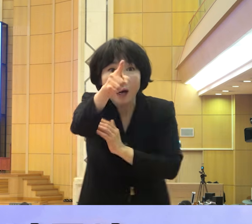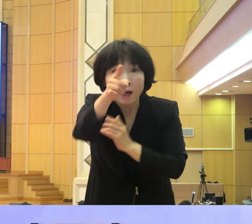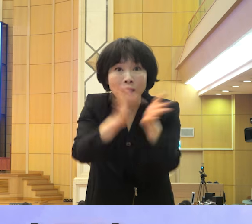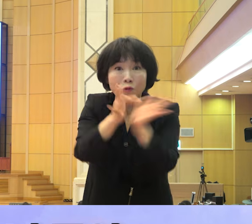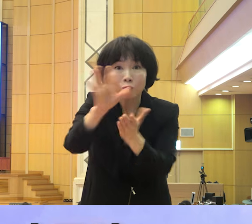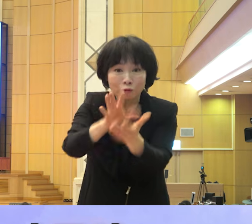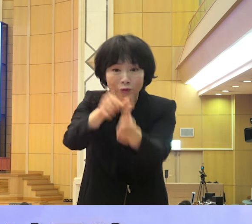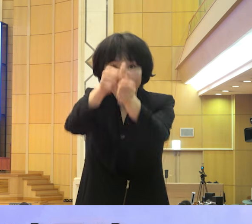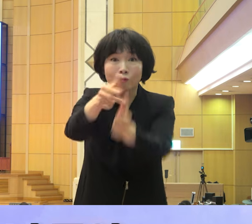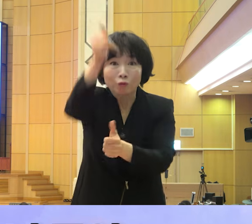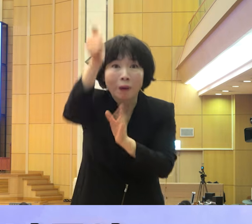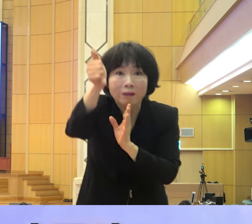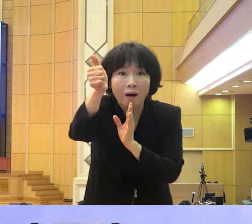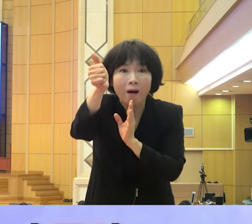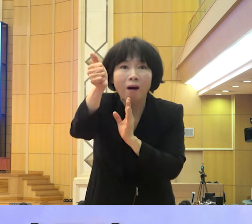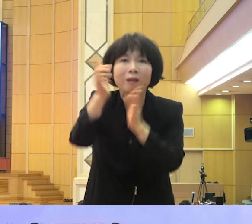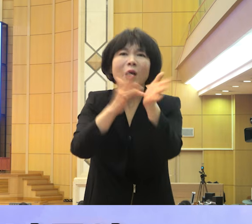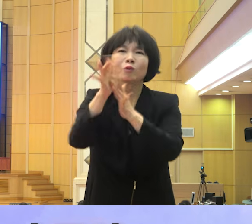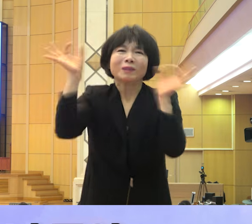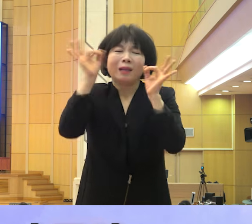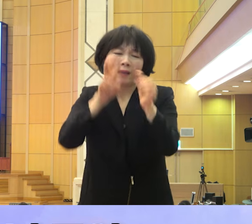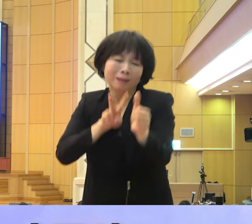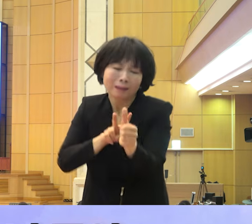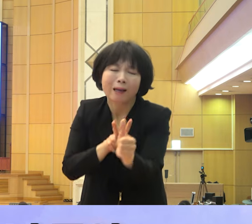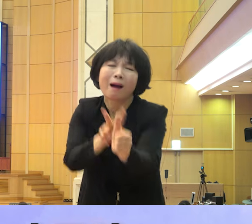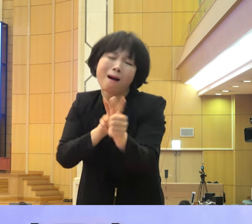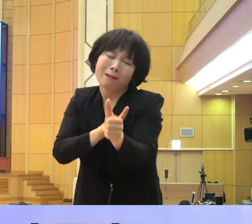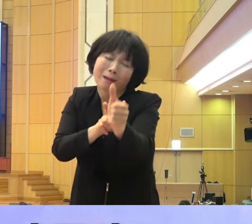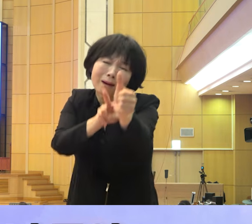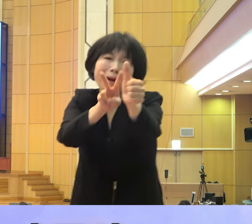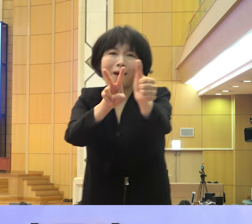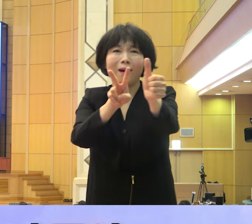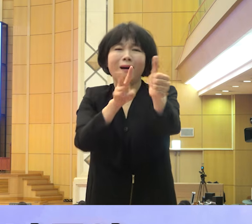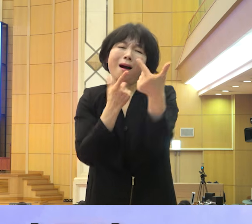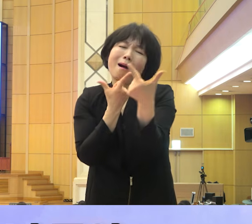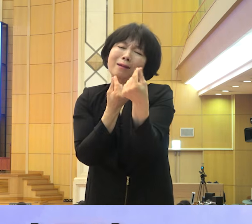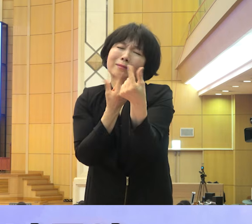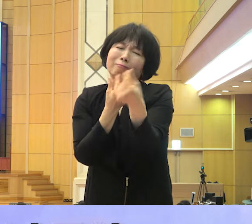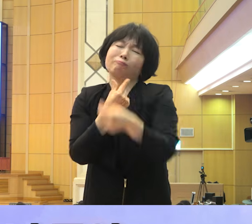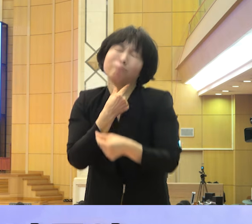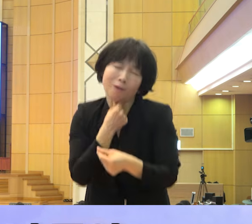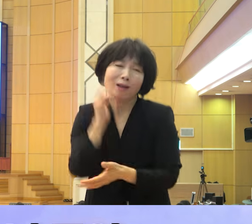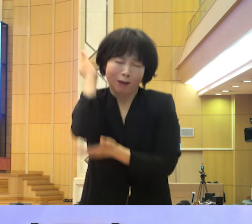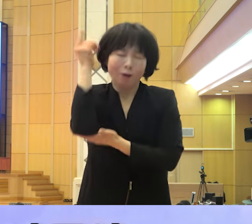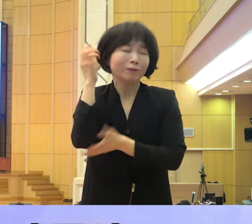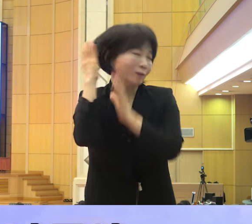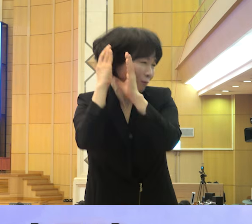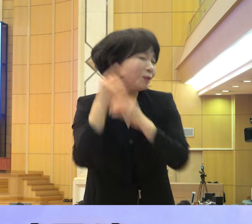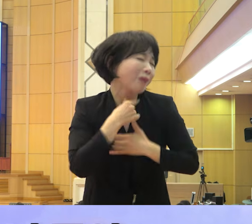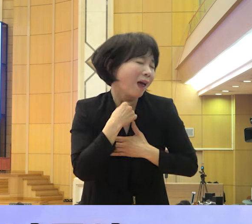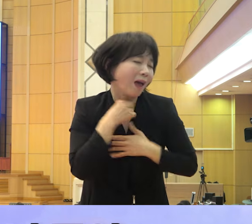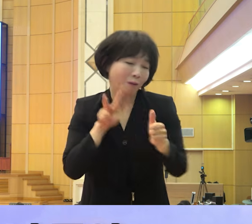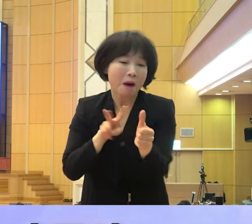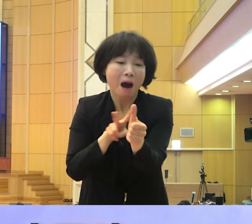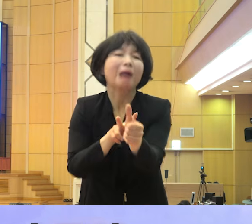하룻밤을 지내면서 예수님에 대해서 확실히 알고, 안드레는